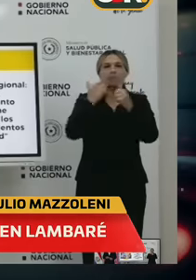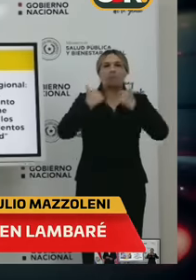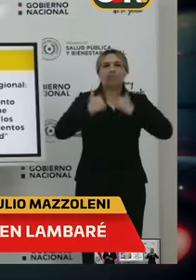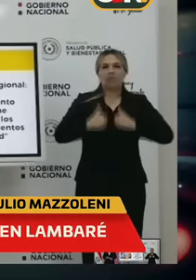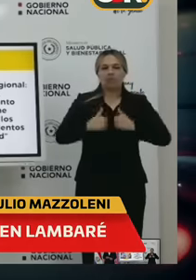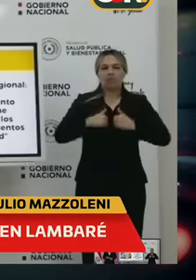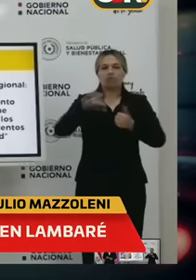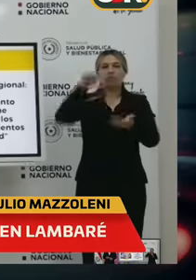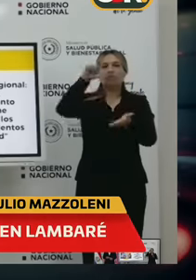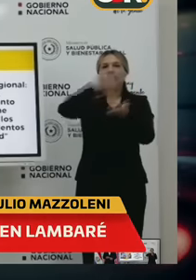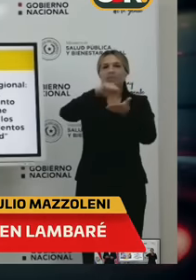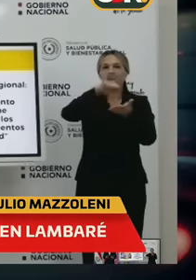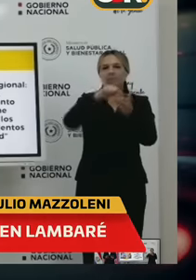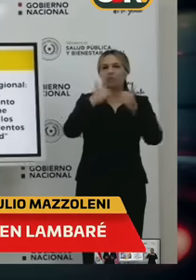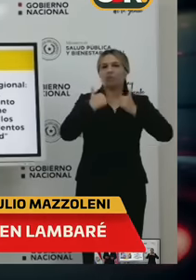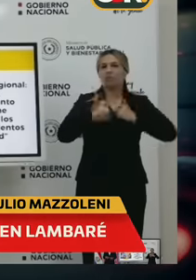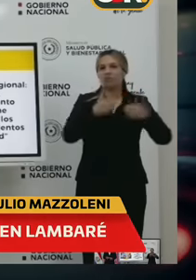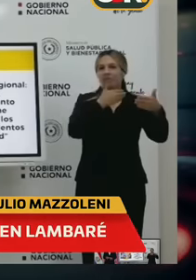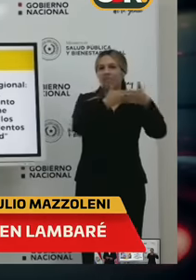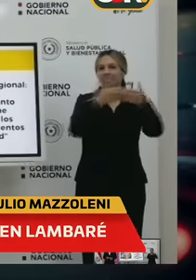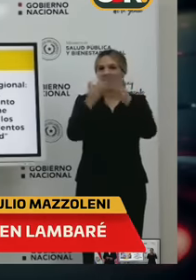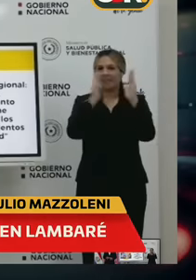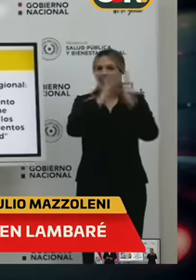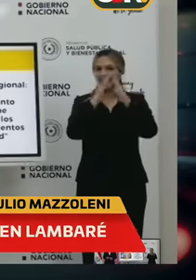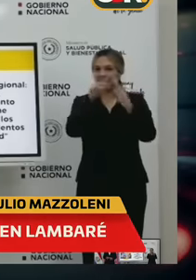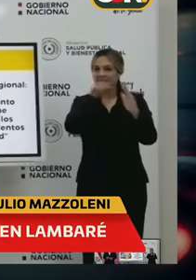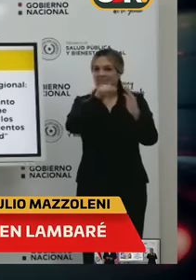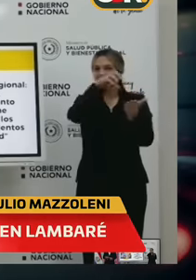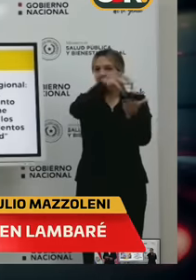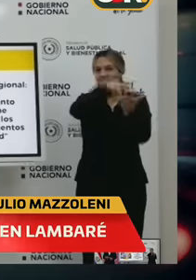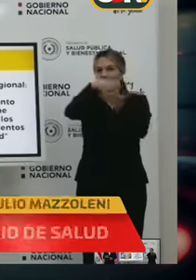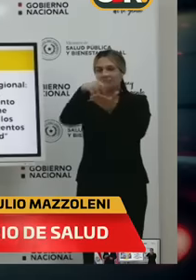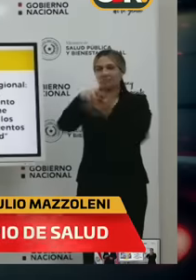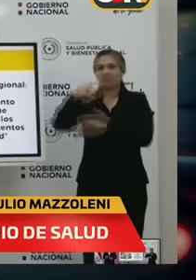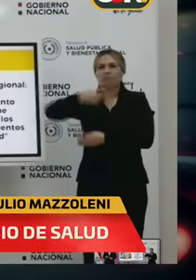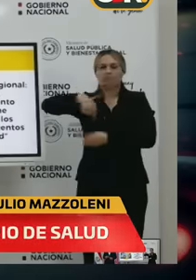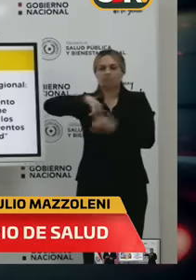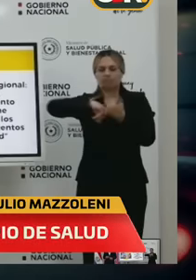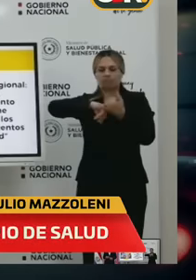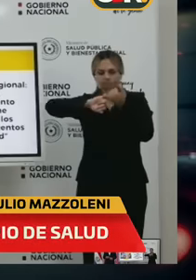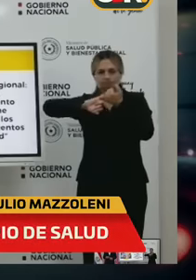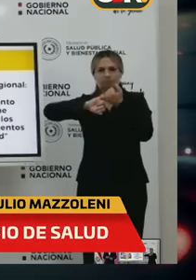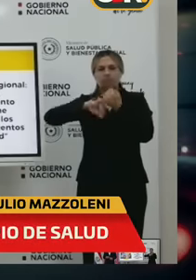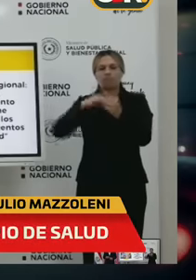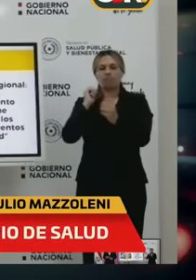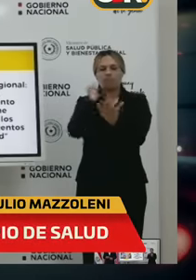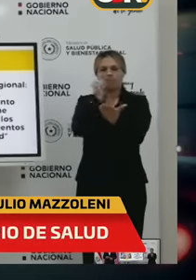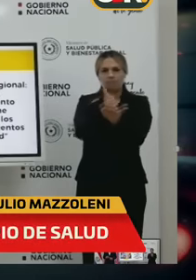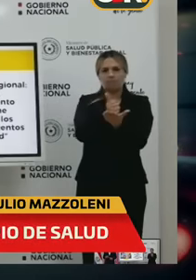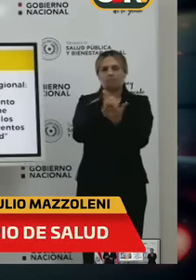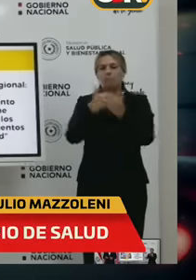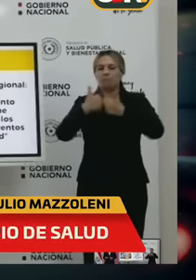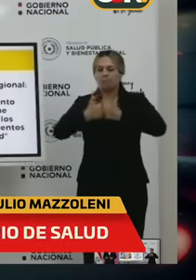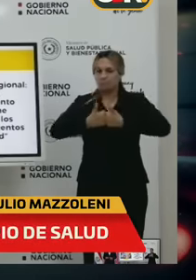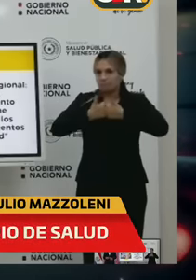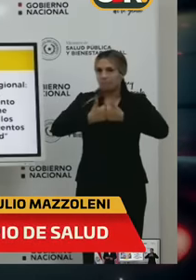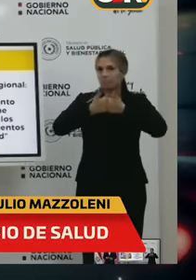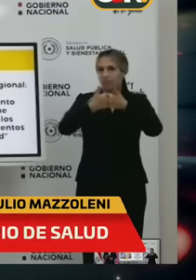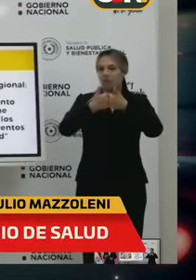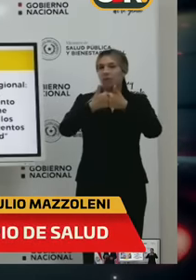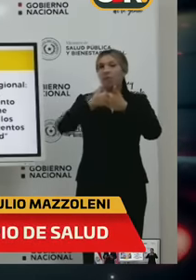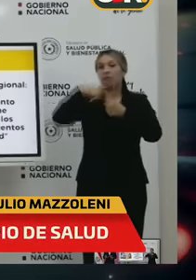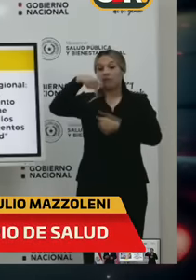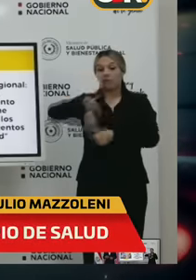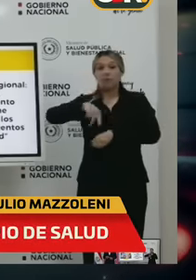de atención. El compromiso que, de participar, de poder mejorar. El Paraguay tiene